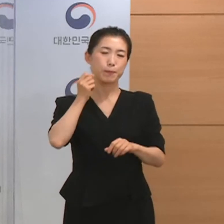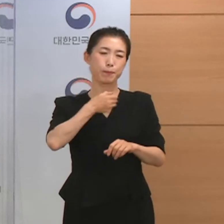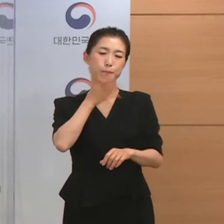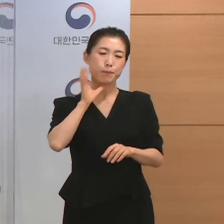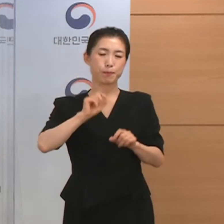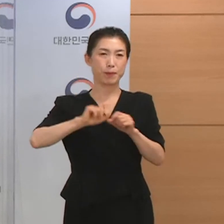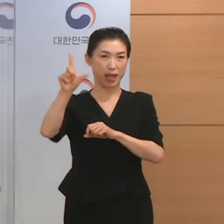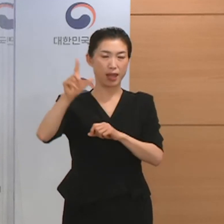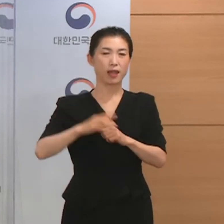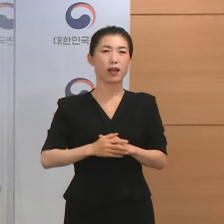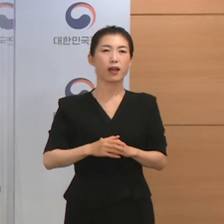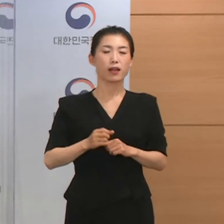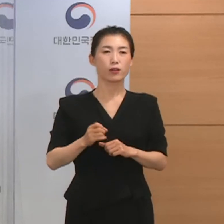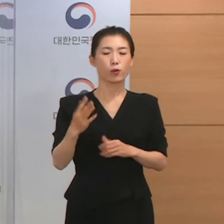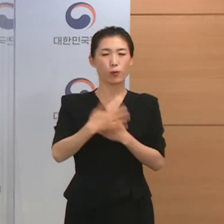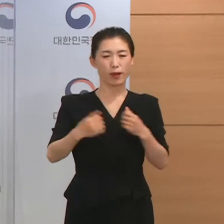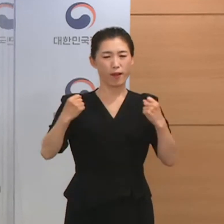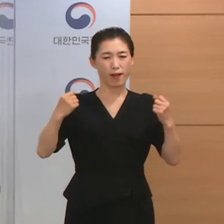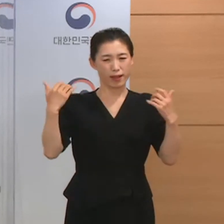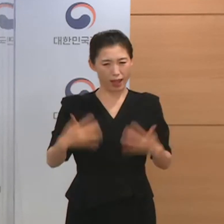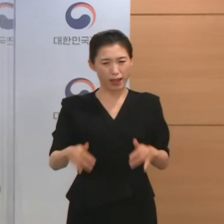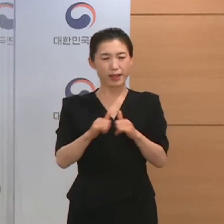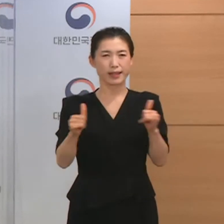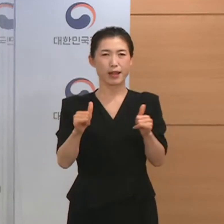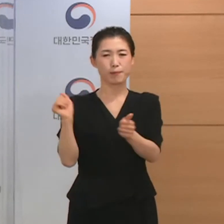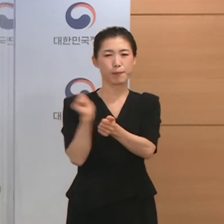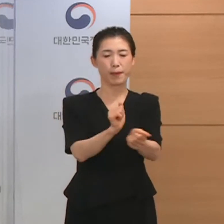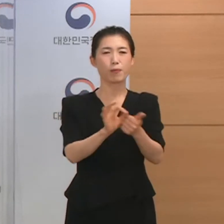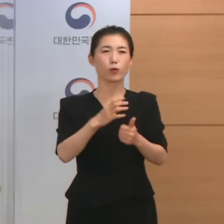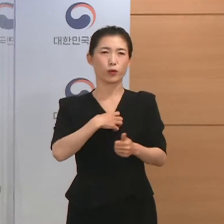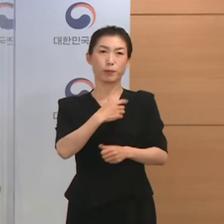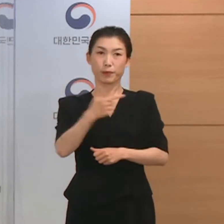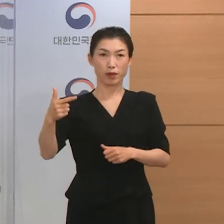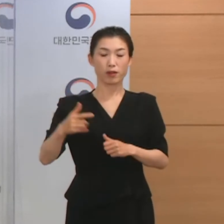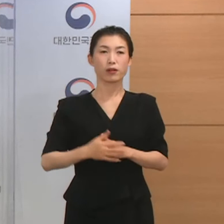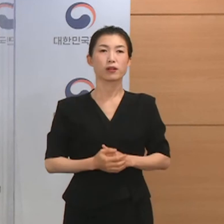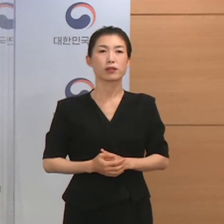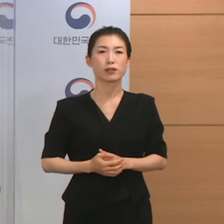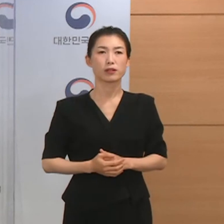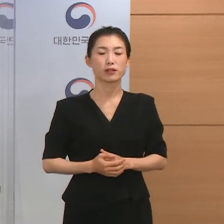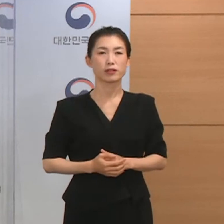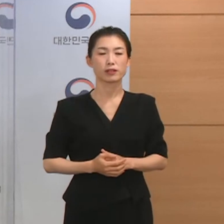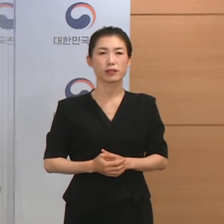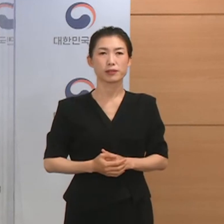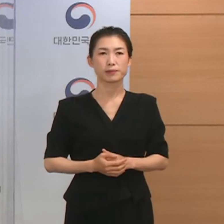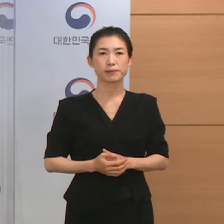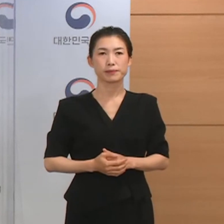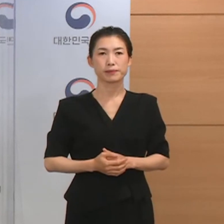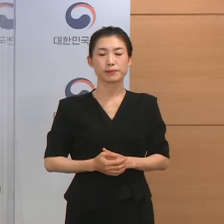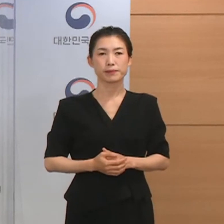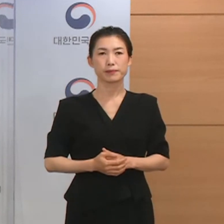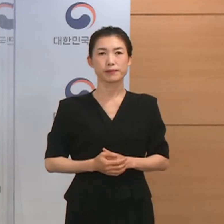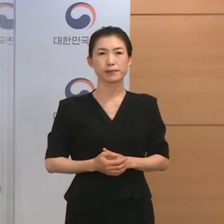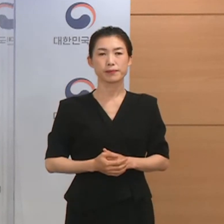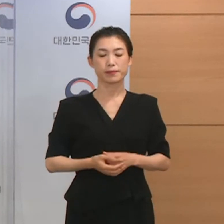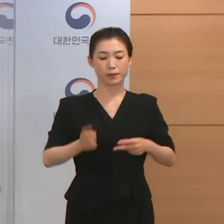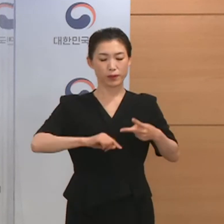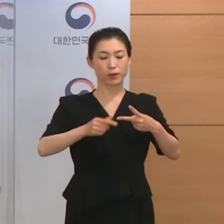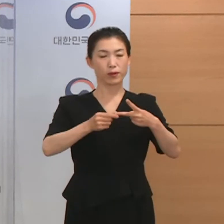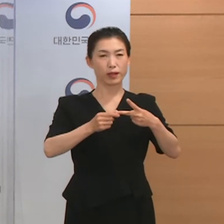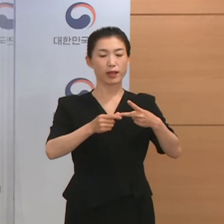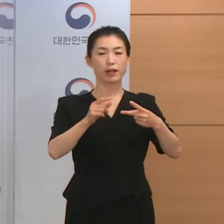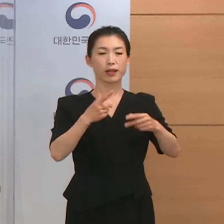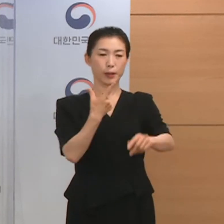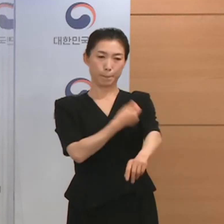고령층과 취약계층으로 인한 위험성이 코로나19에 있어서 가장 큰 계층이라고 하는 부분들입니다. 둘째,